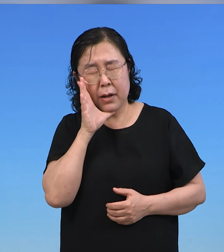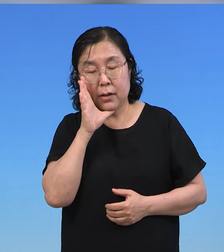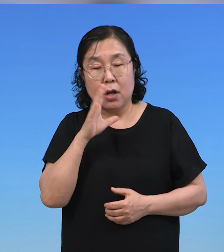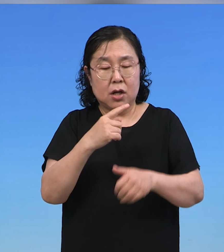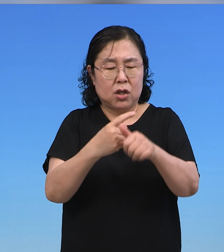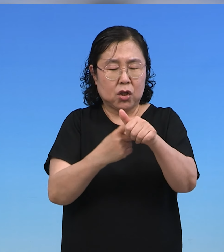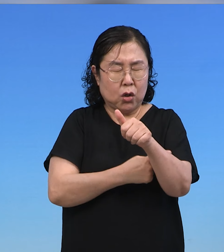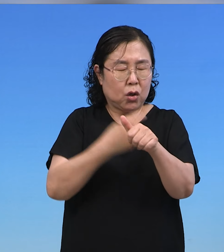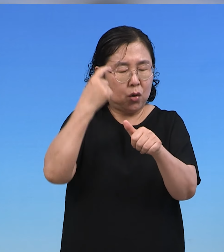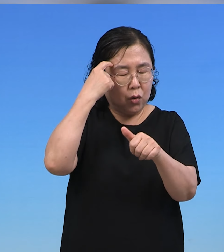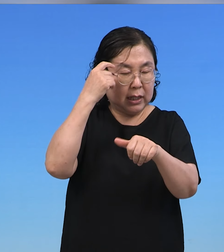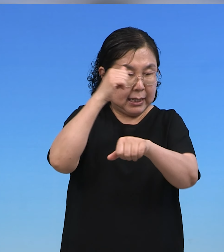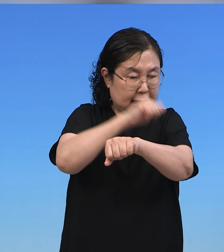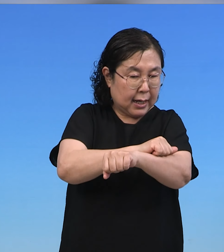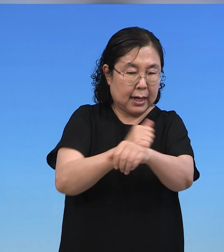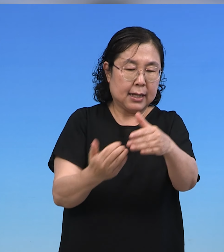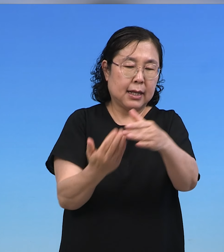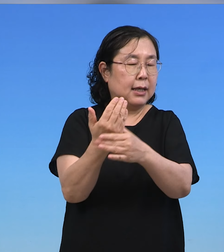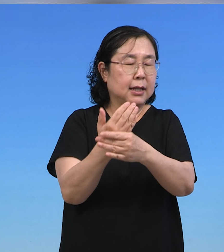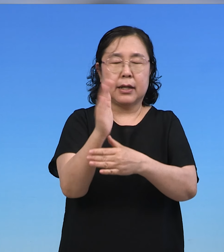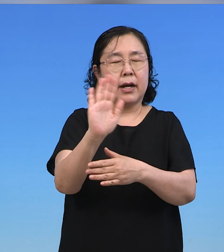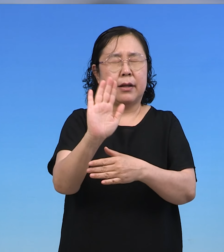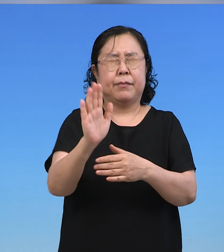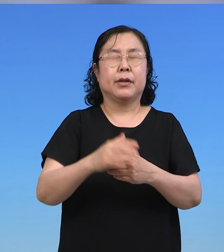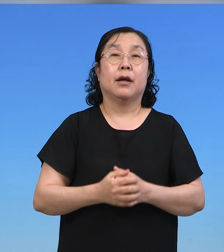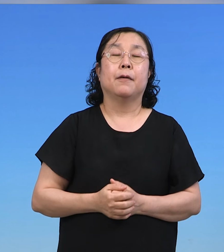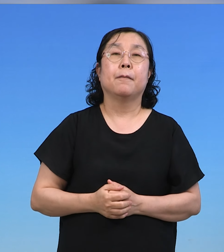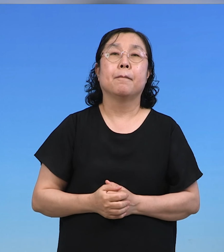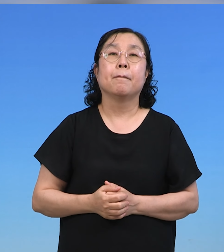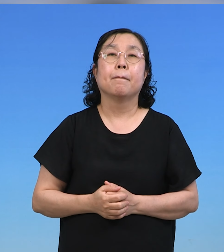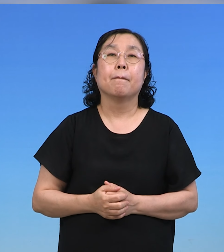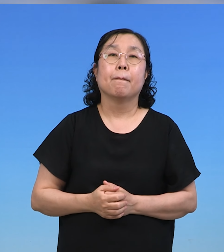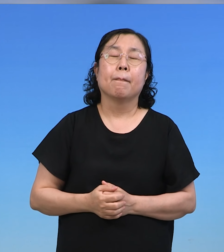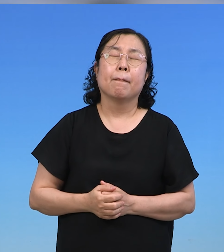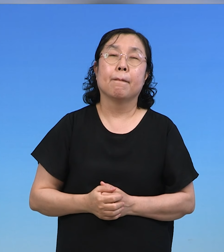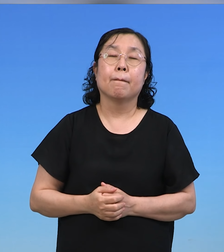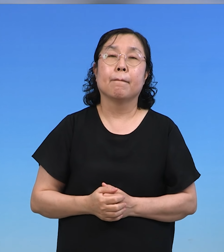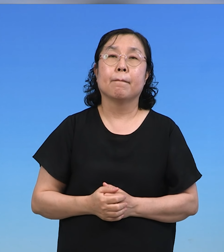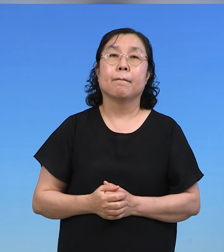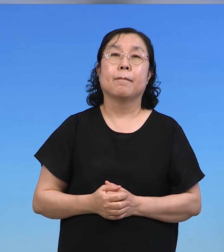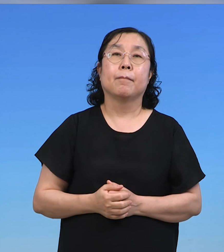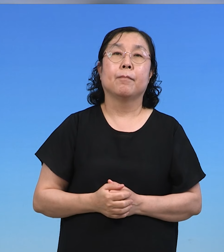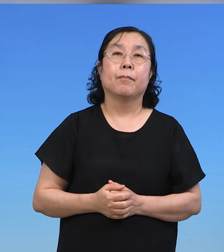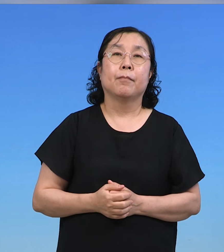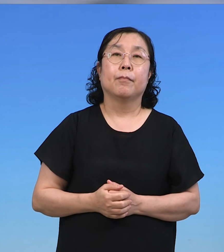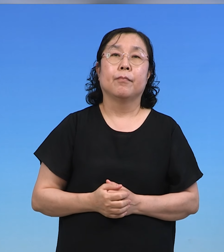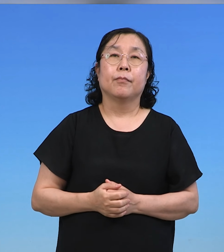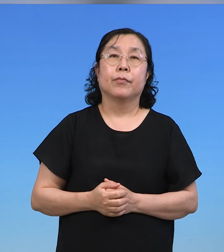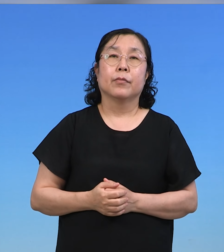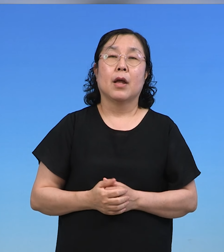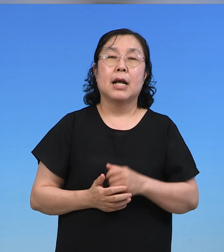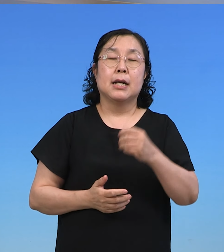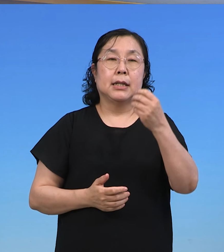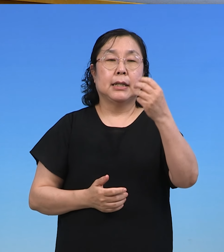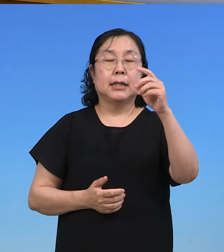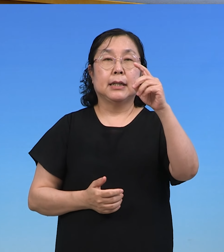든다고 저절로 지혜가 생기는 게 아닙니다. 오늘 여러분이 말씀 그 16절을 다시 한번 보십시오.